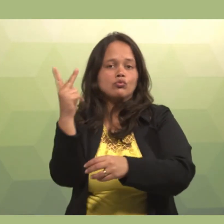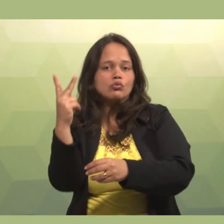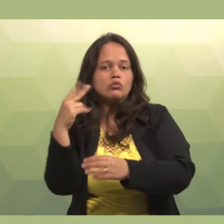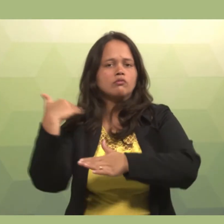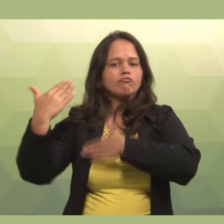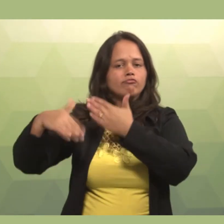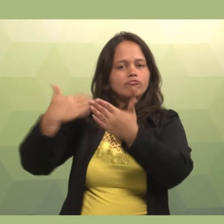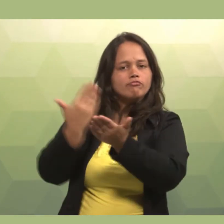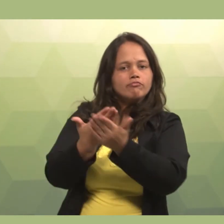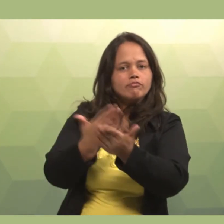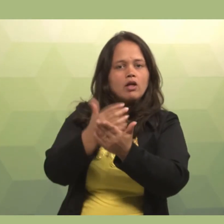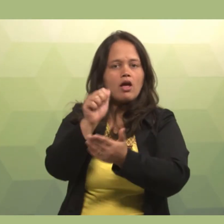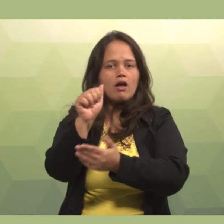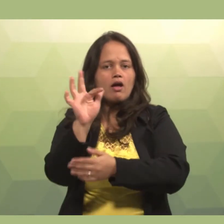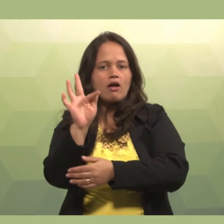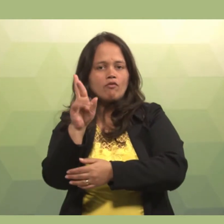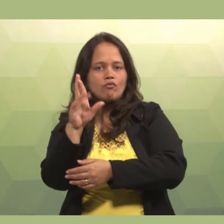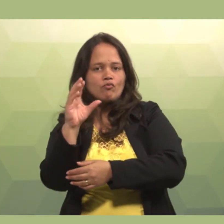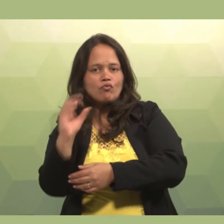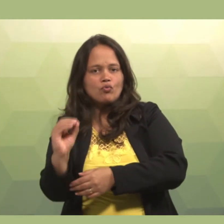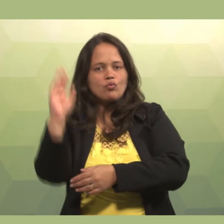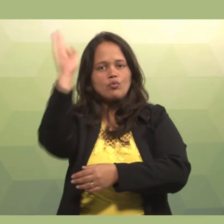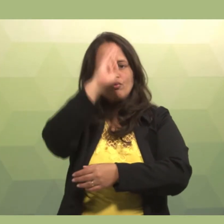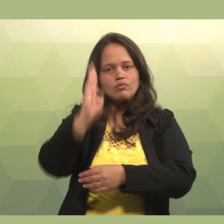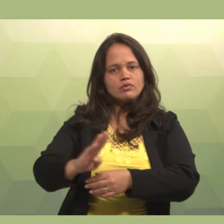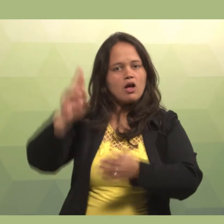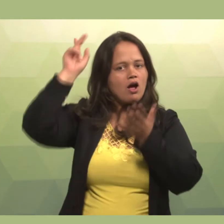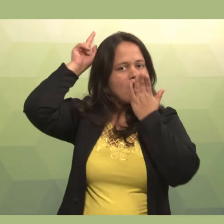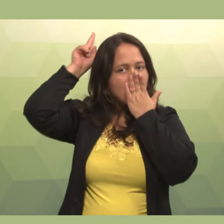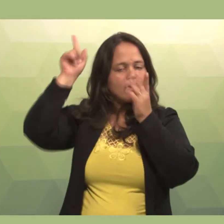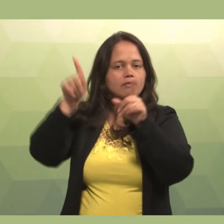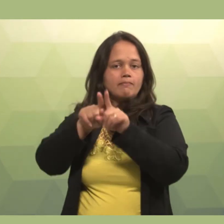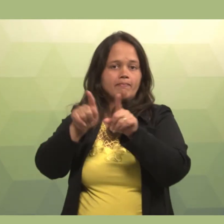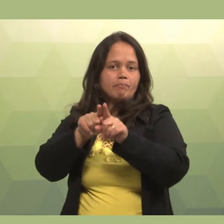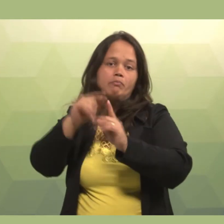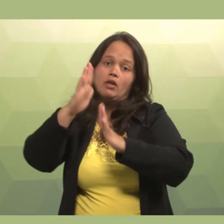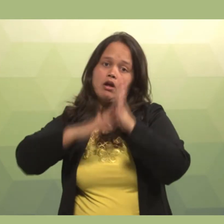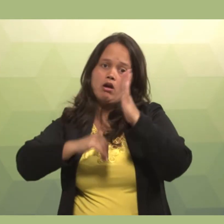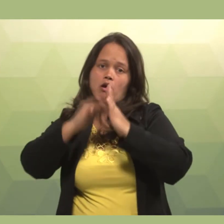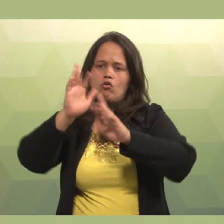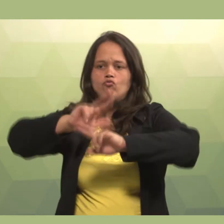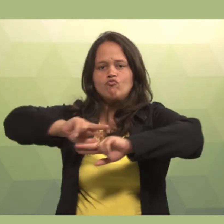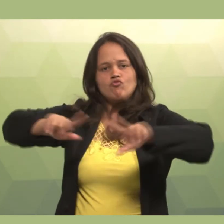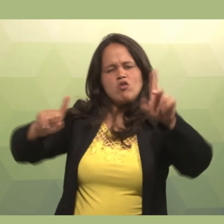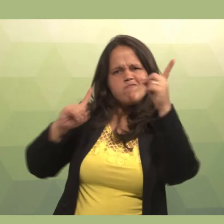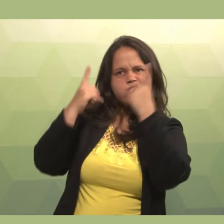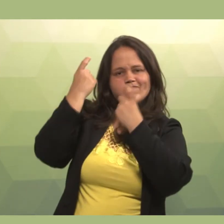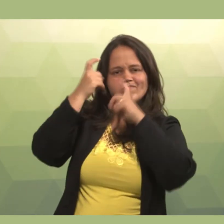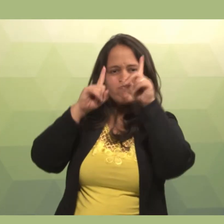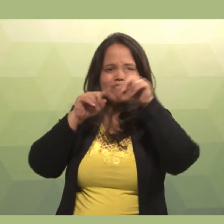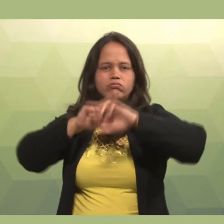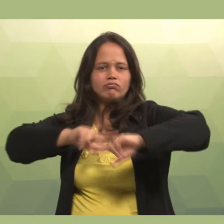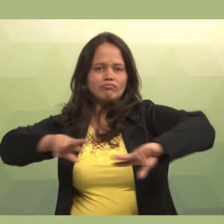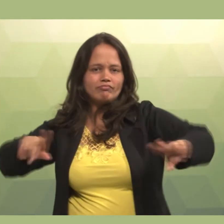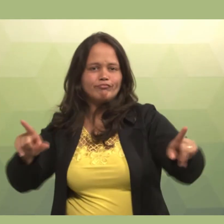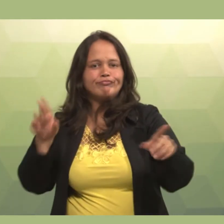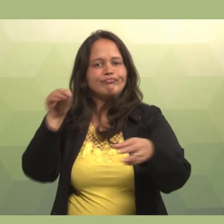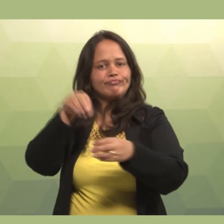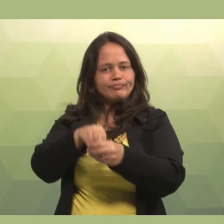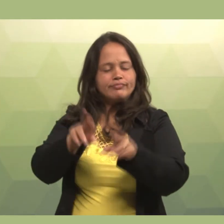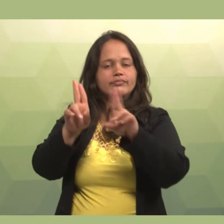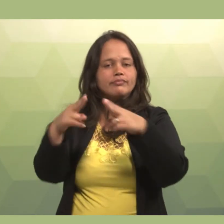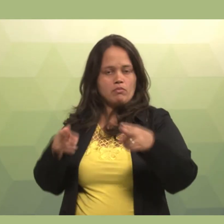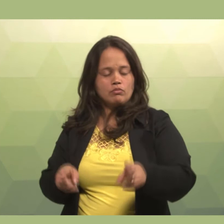em suas diferentes formas de expressão, incluindo-se a música, a educação física e o ensino